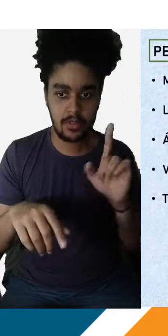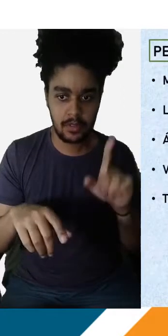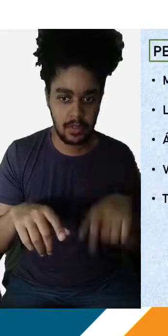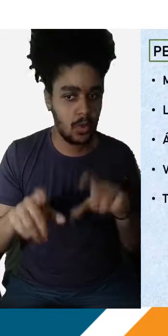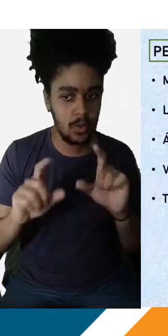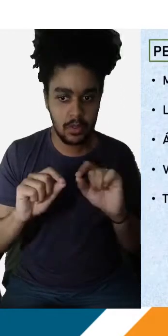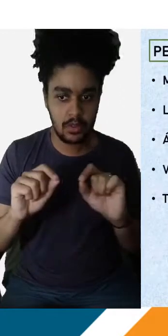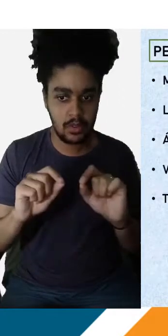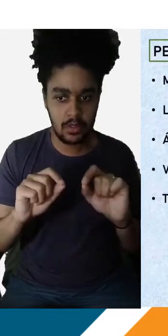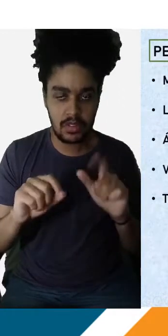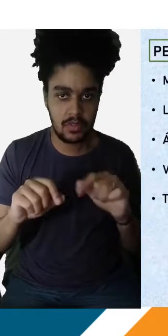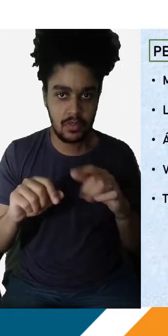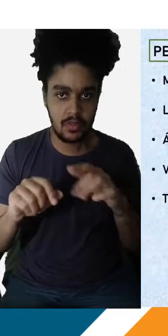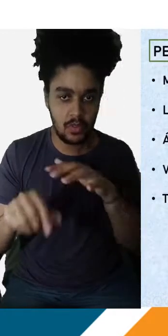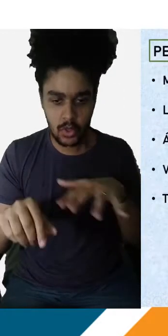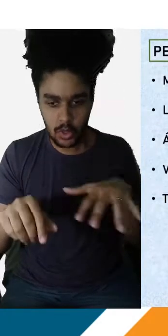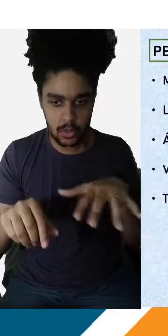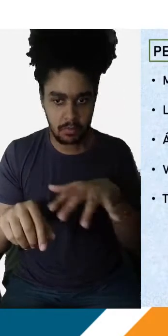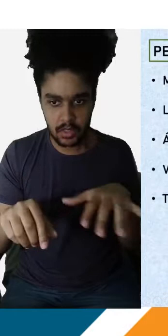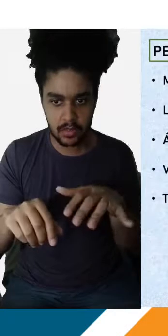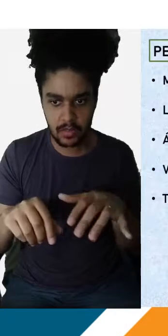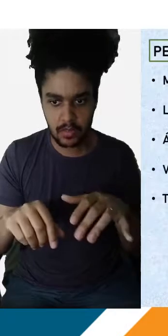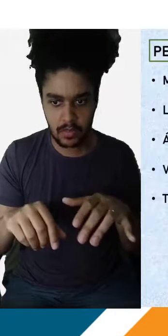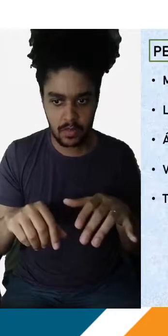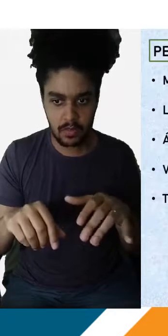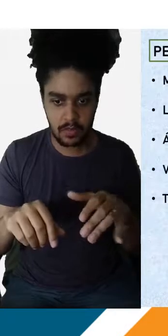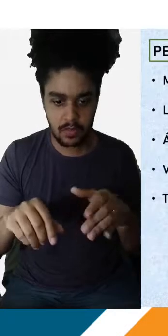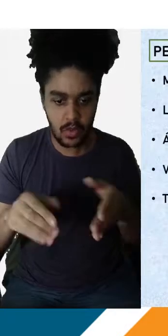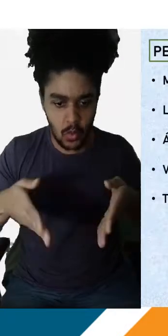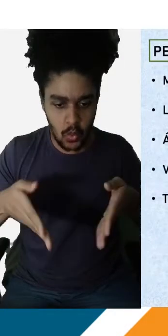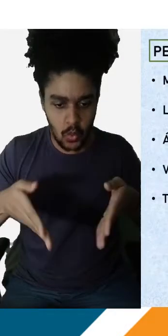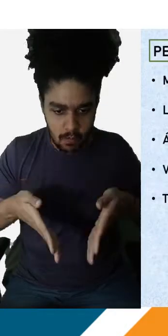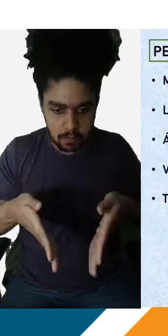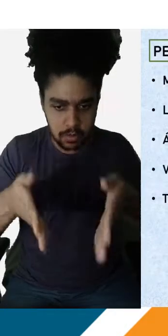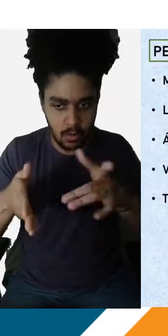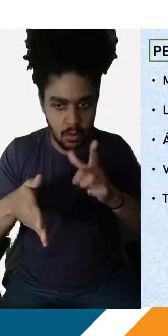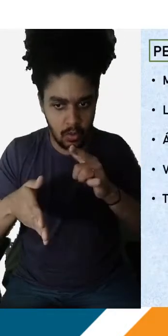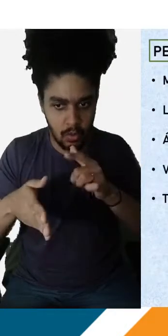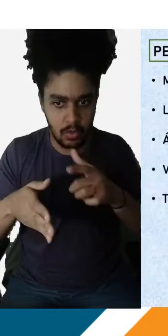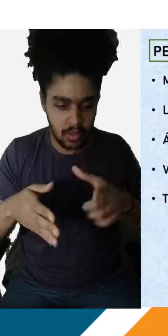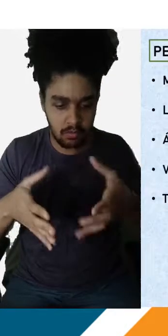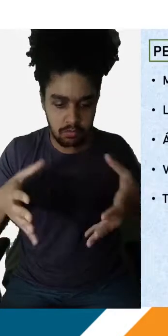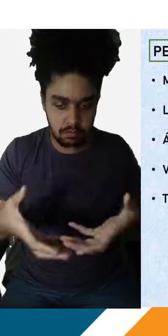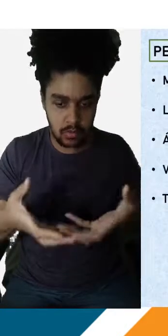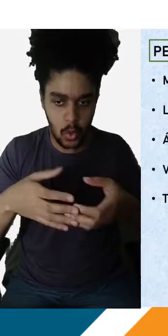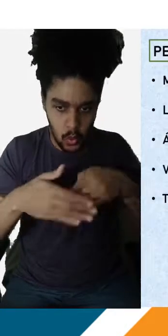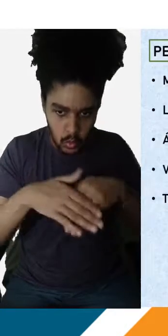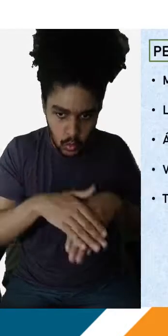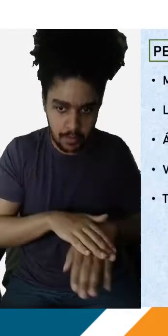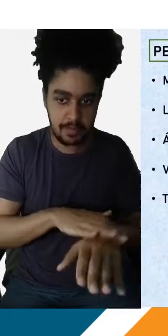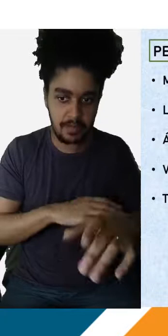justamente o espaço onde o corpo d'água é armazenado, aquela área